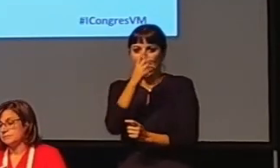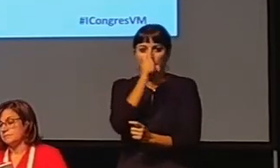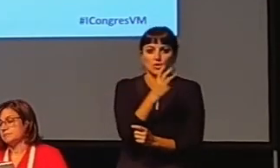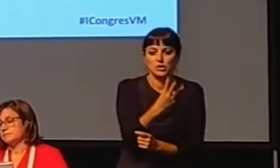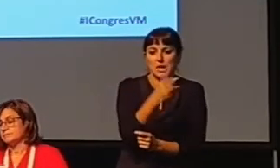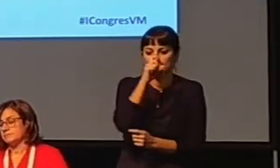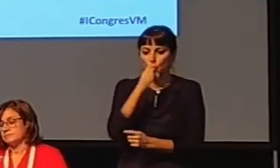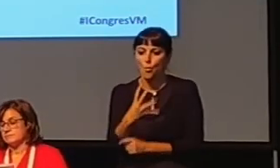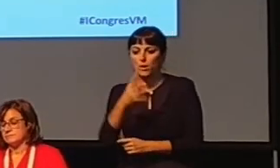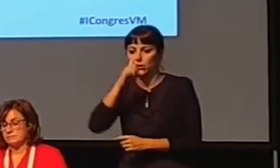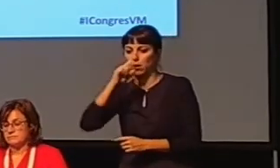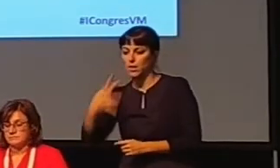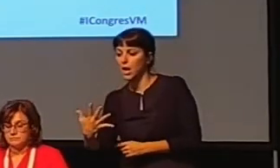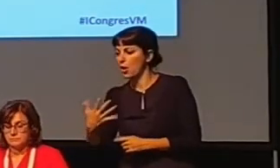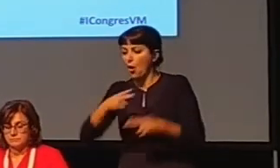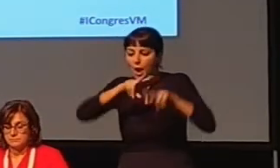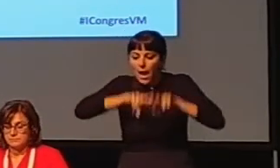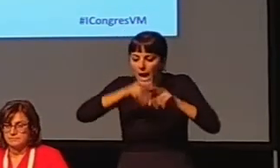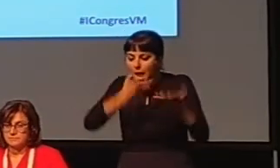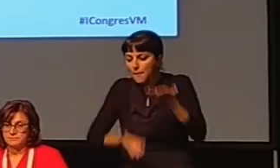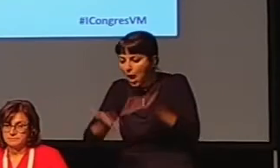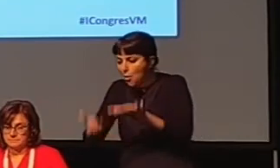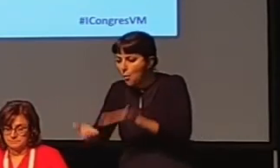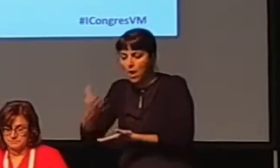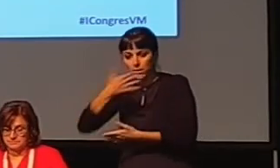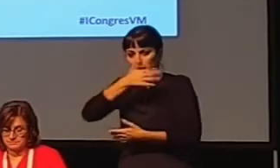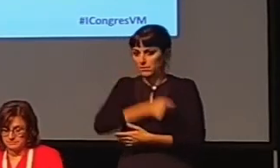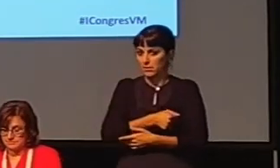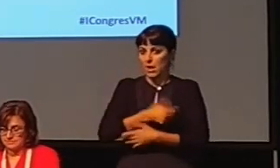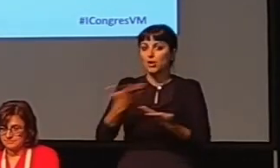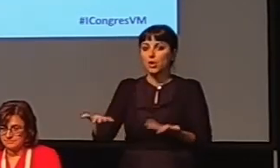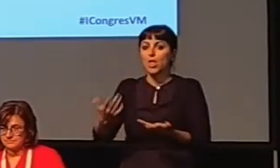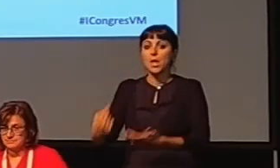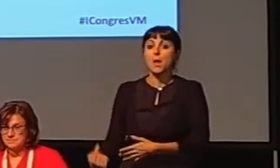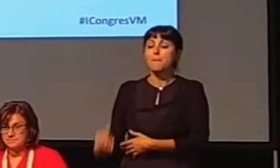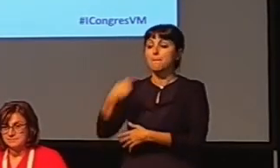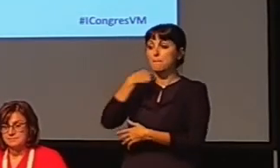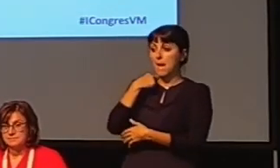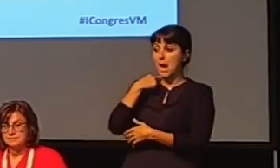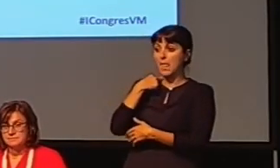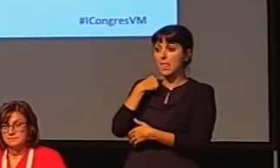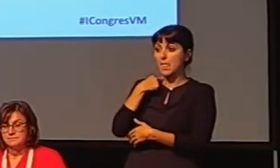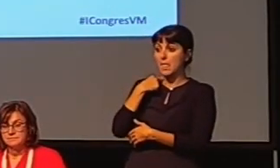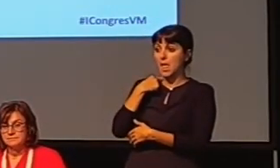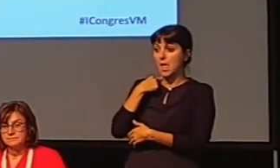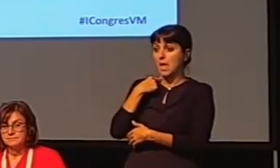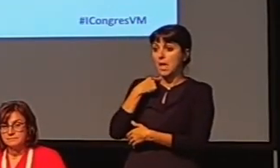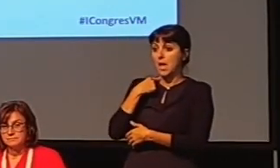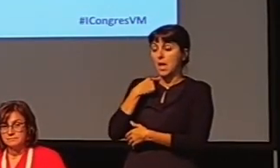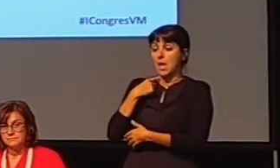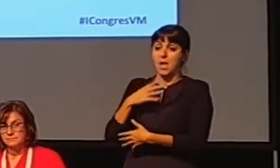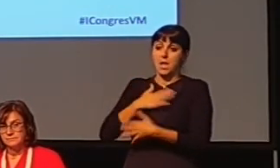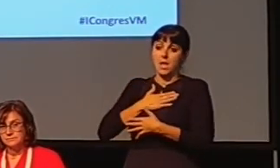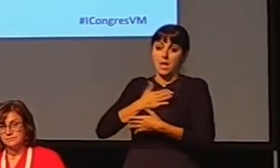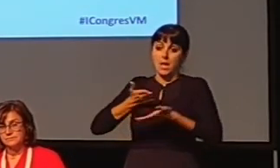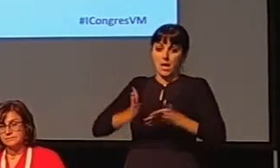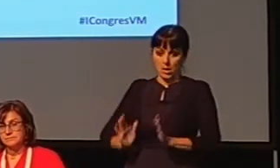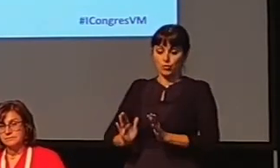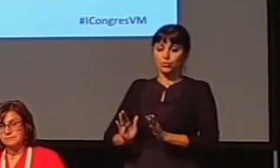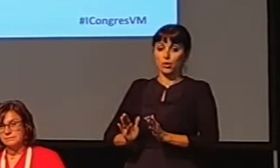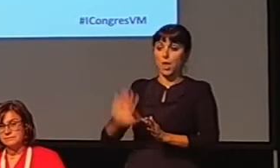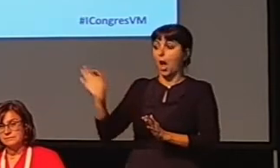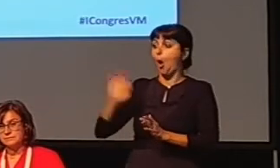años. Uh-huh. Bueno, da igual, la cosa está en que o pierdes la custodia o tienes custodia compartida e impuesta, que eso es